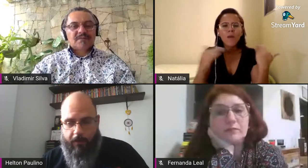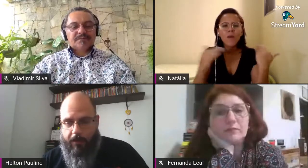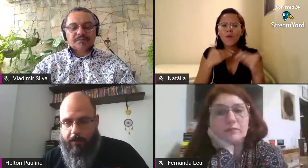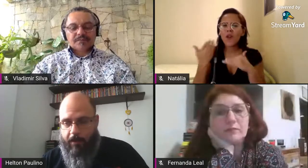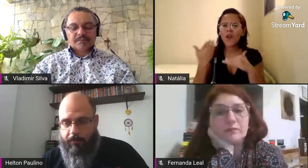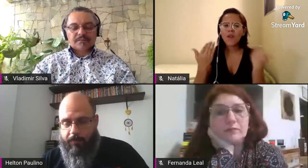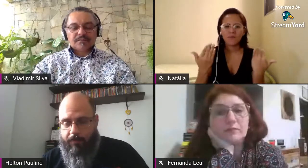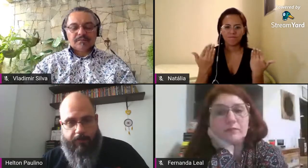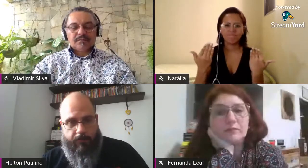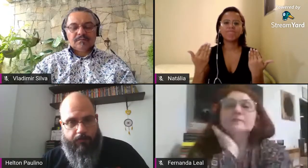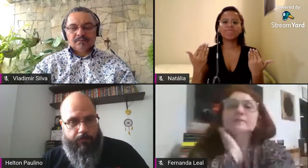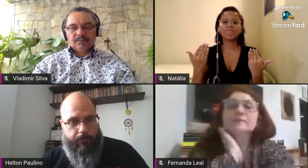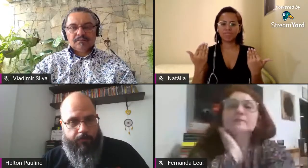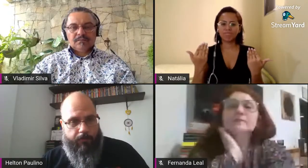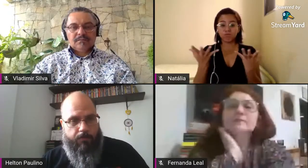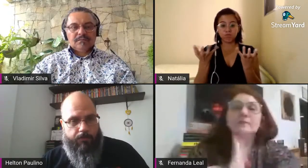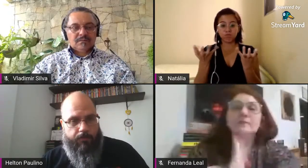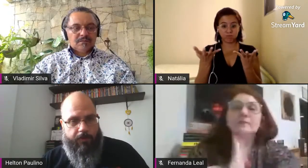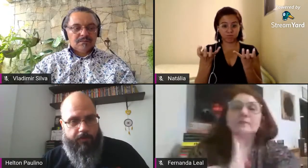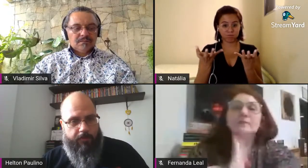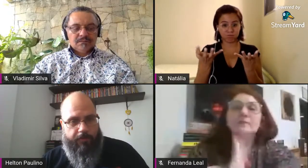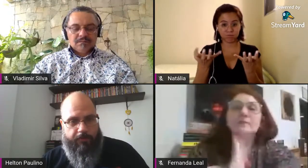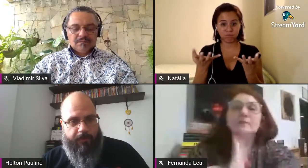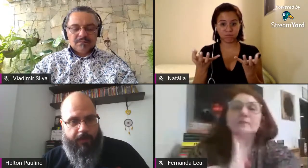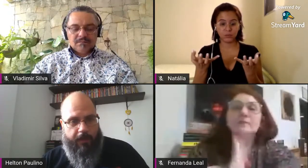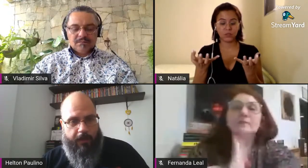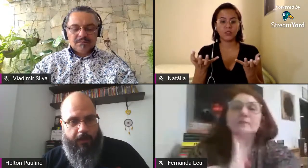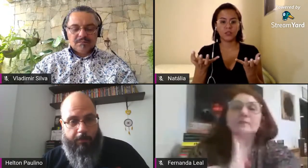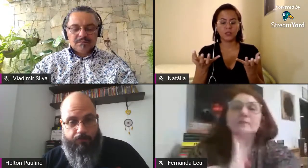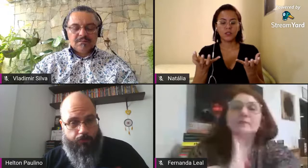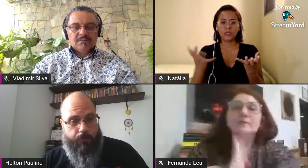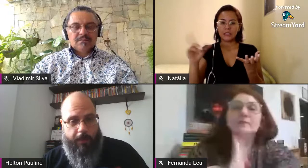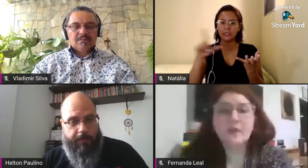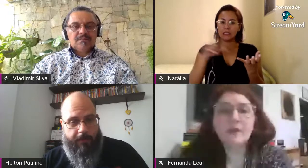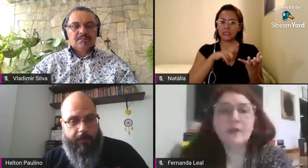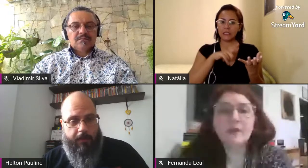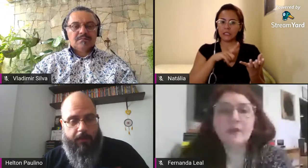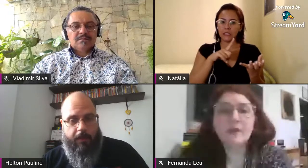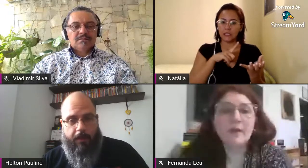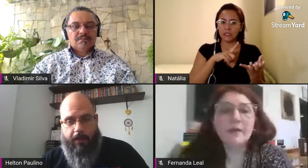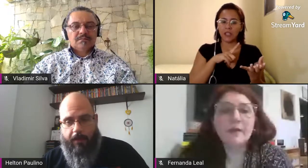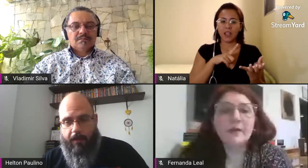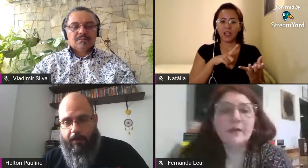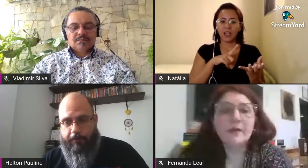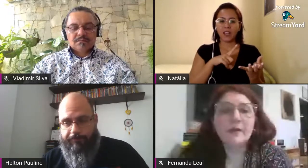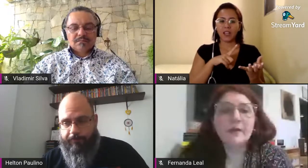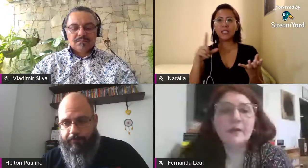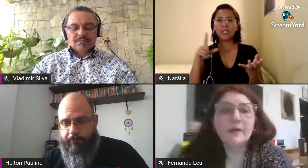restante das vítimas no mundo, esse número fica absurdamente